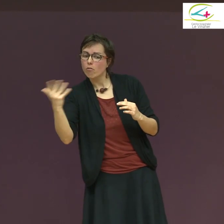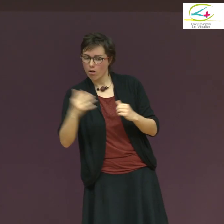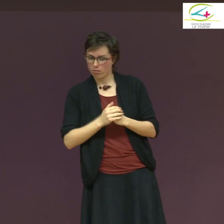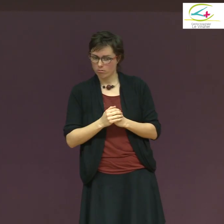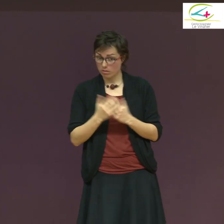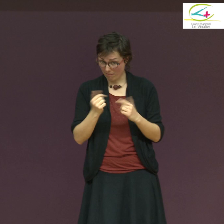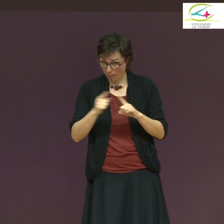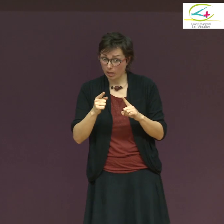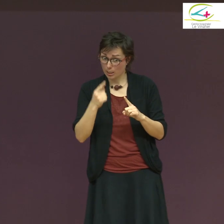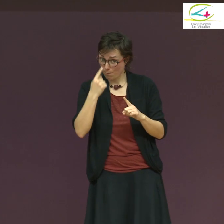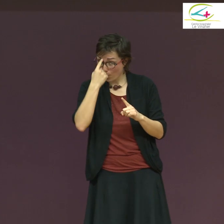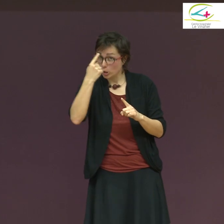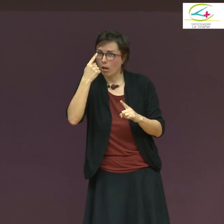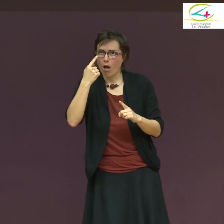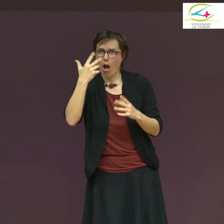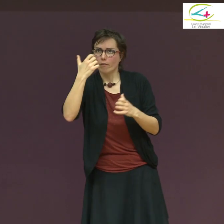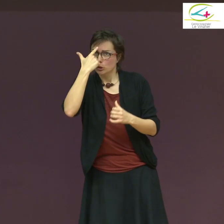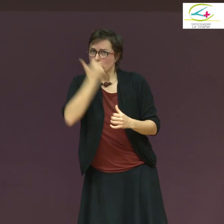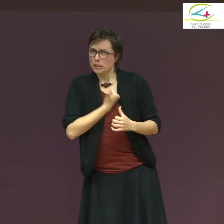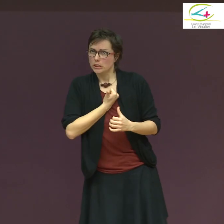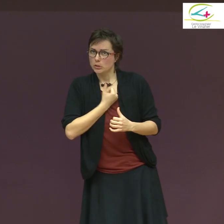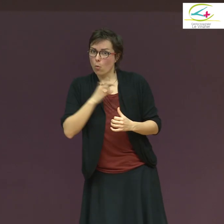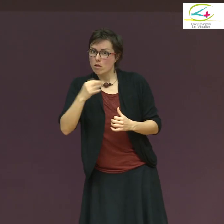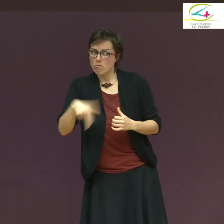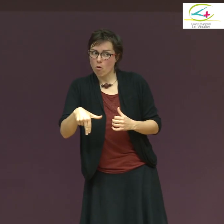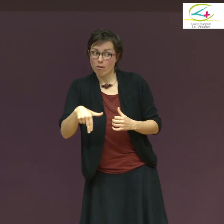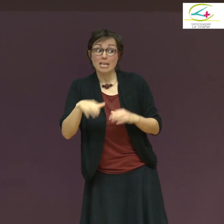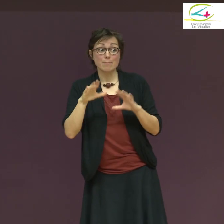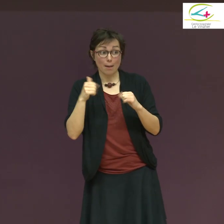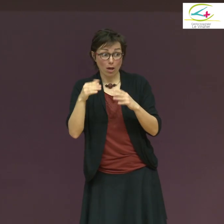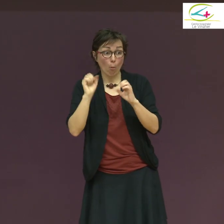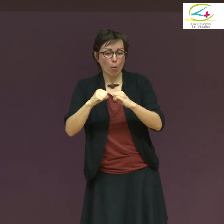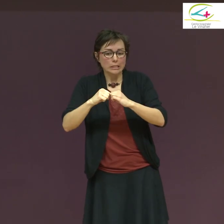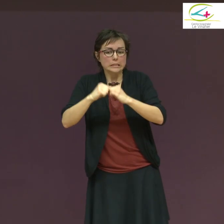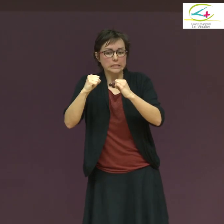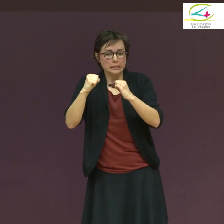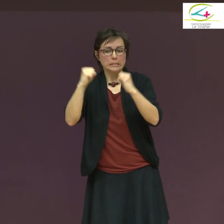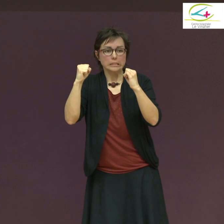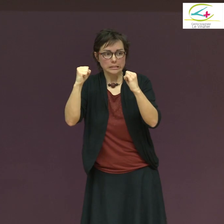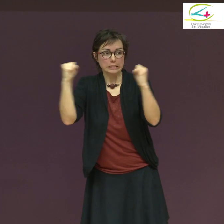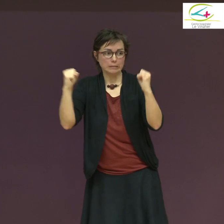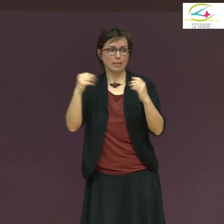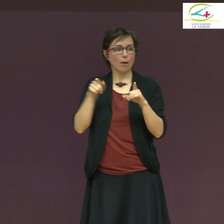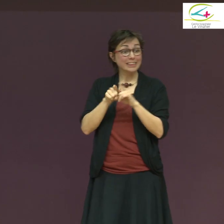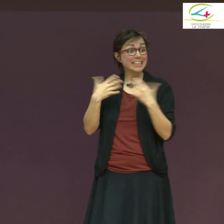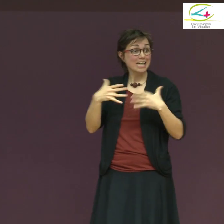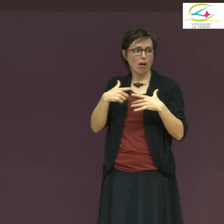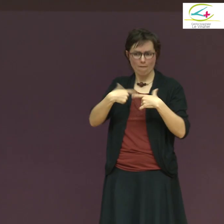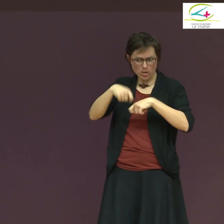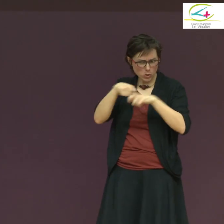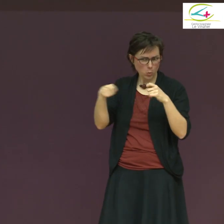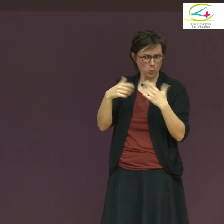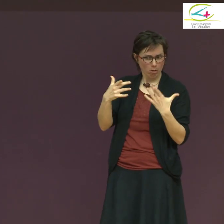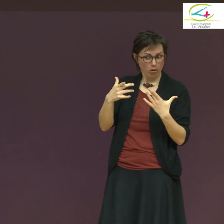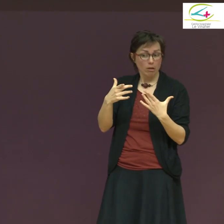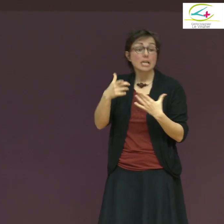idées suicidaires. Et après, on peut aller plus loin dans ce que vous dites, mais c'est déjà l'évaluation quasiment sanitaire. Est-ce que